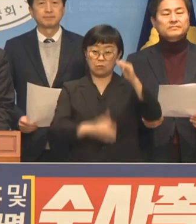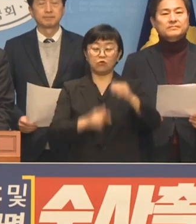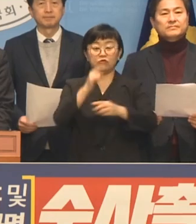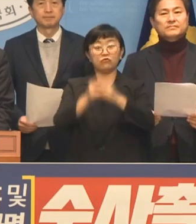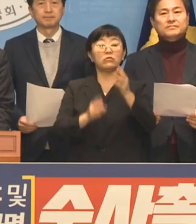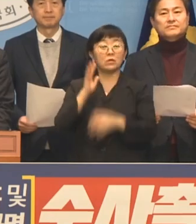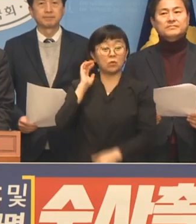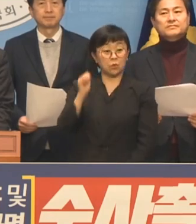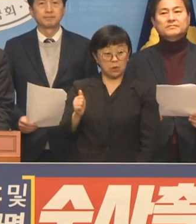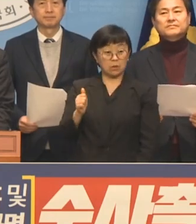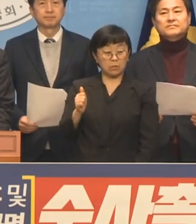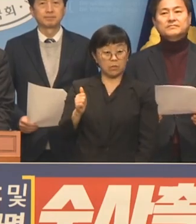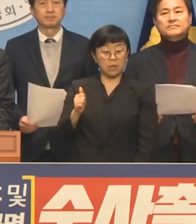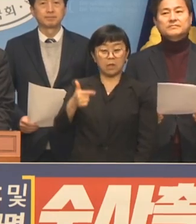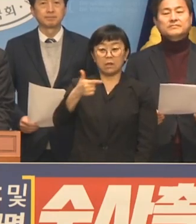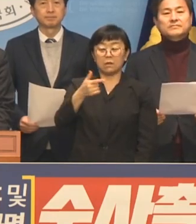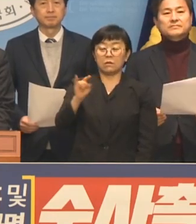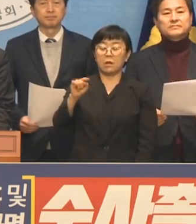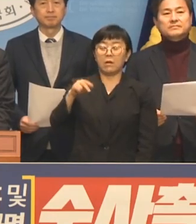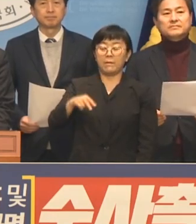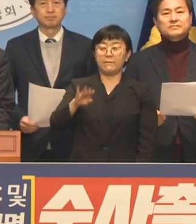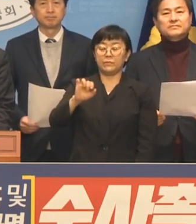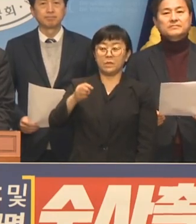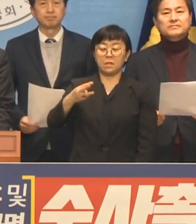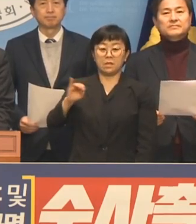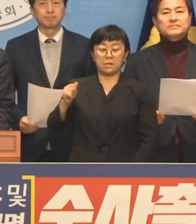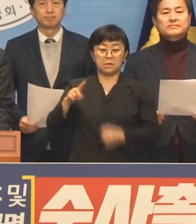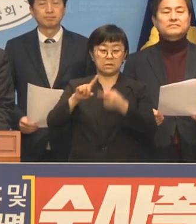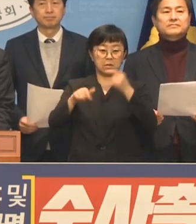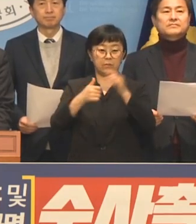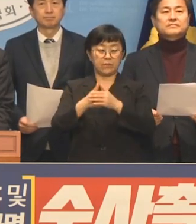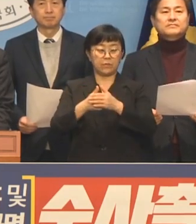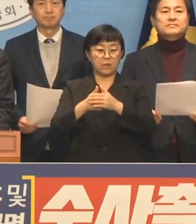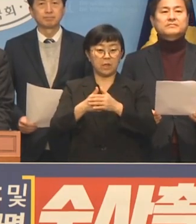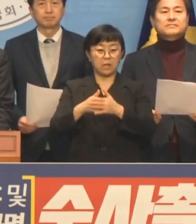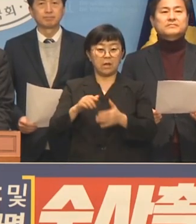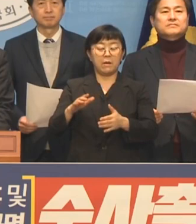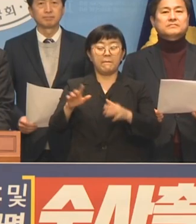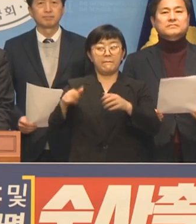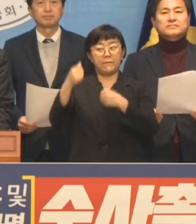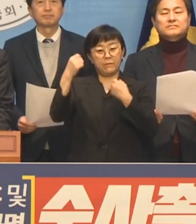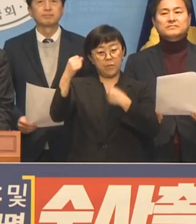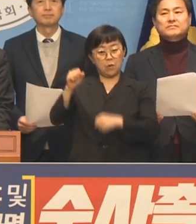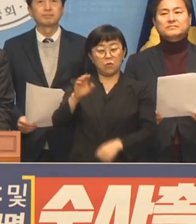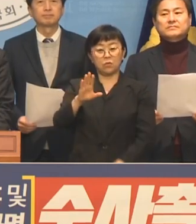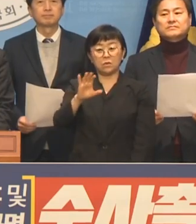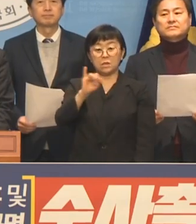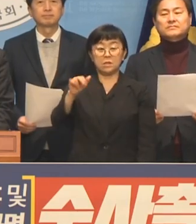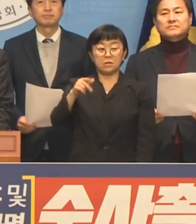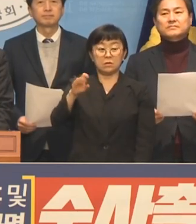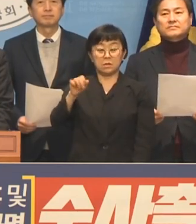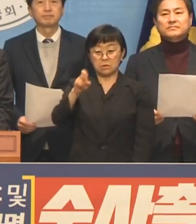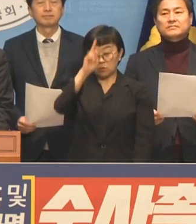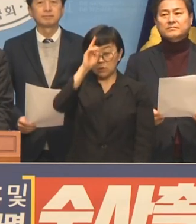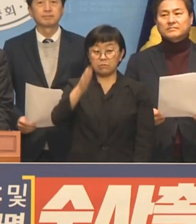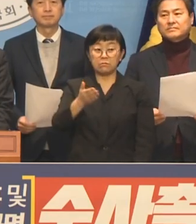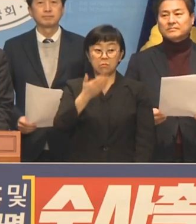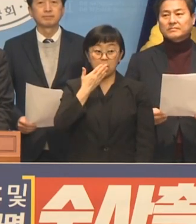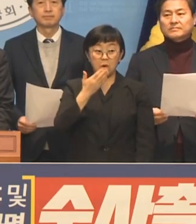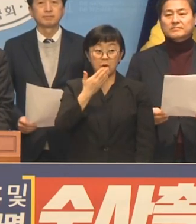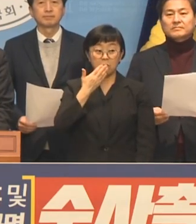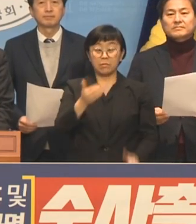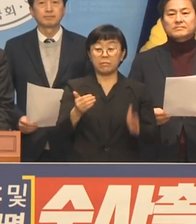윤석열 대통령이 넷플릭스 CEO와 배우 이정재 씨를 관저에 초청해서 오찬을